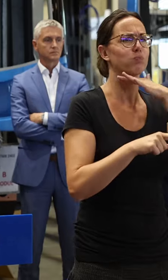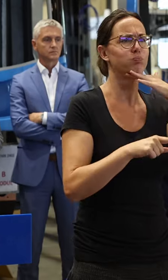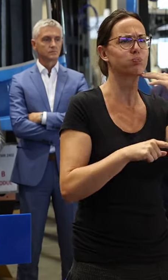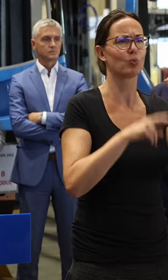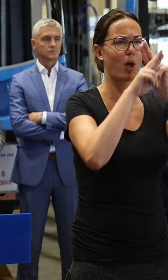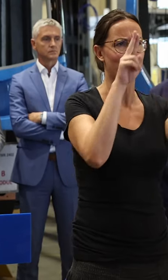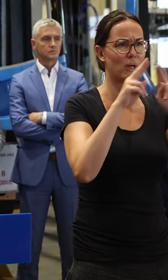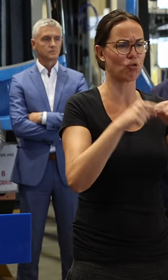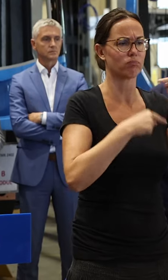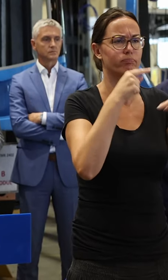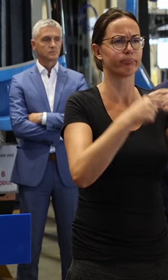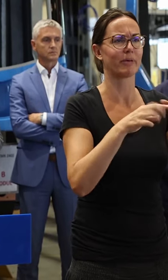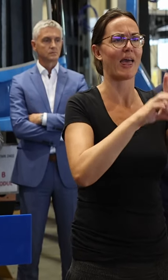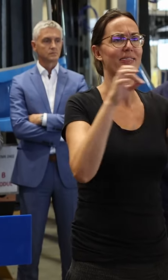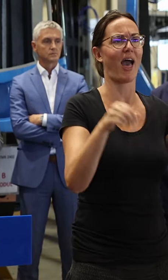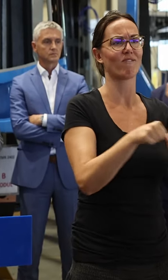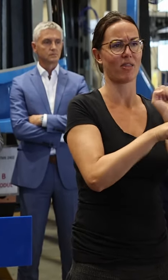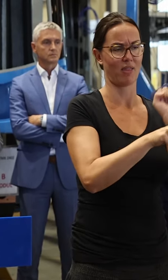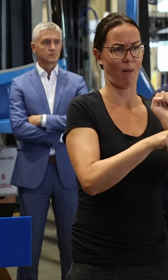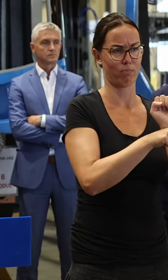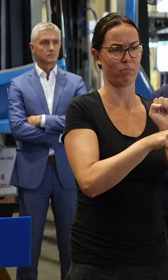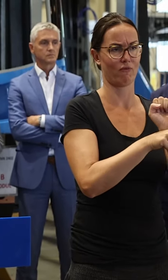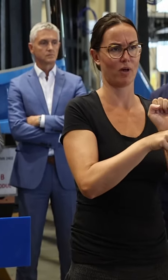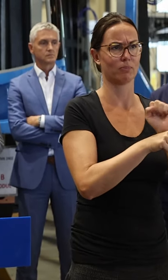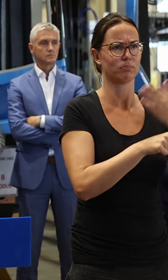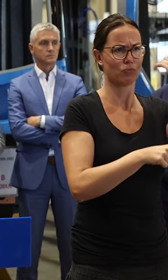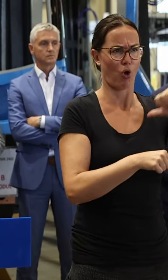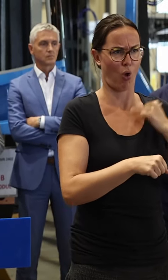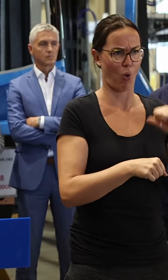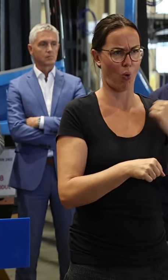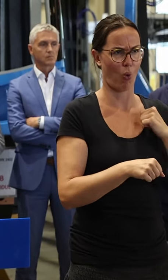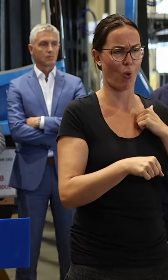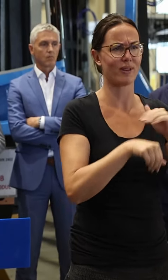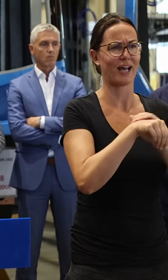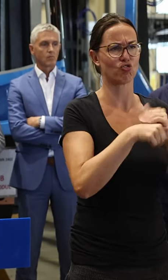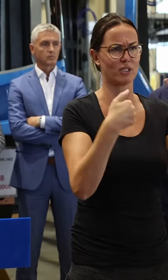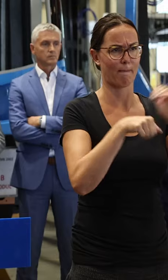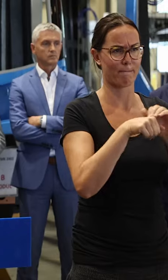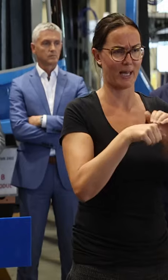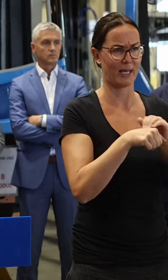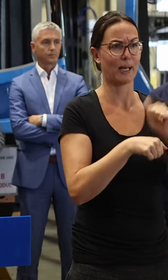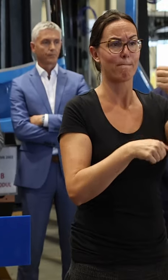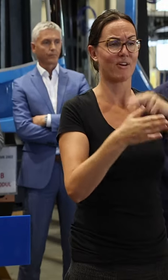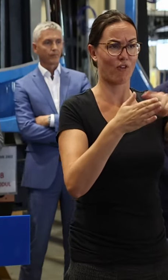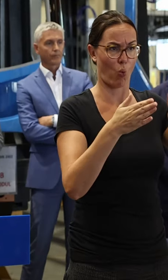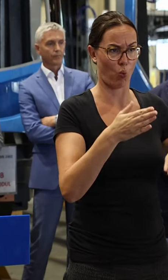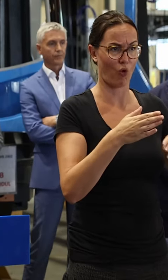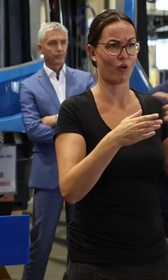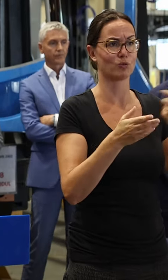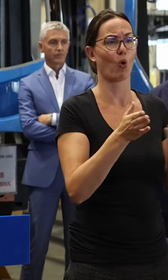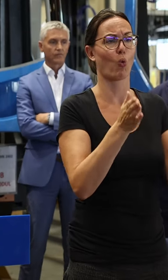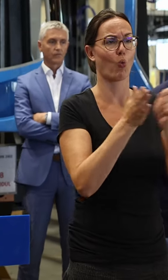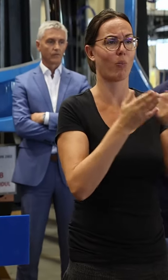međunarodnom postupku javne nabave. Prošle godine u lipnju smo potpisali prvi ugovor za isporuku 20 niskopodnih